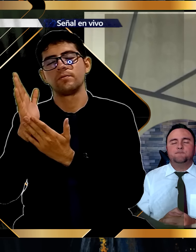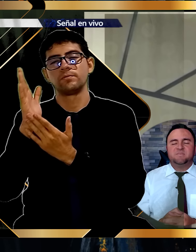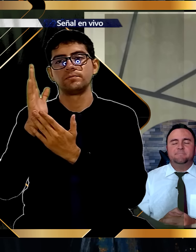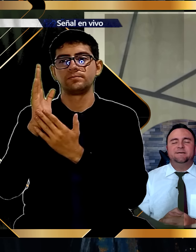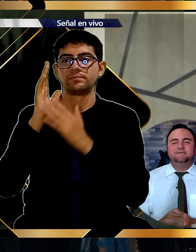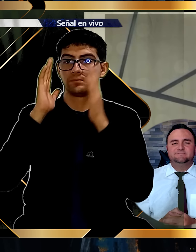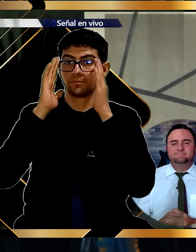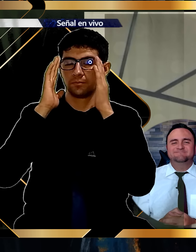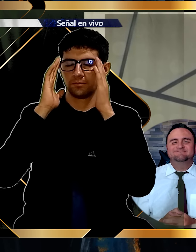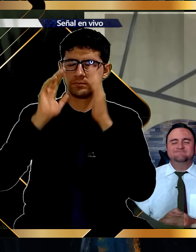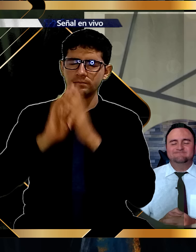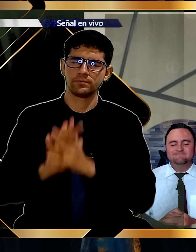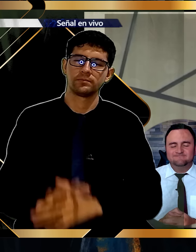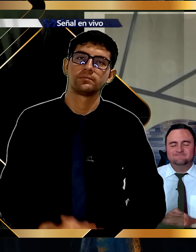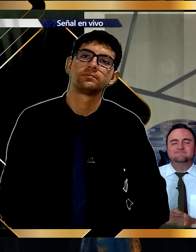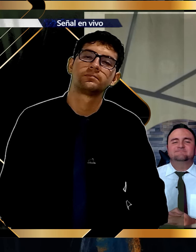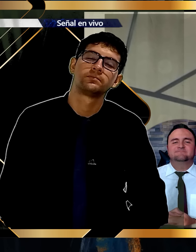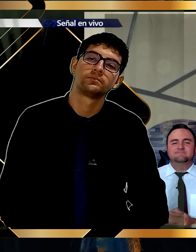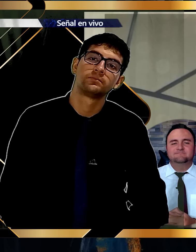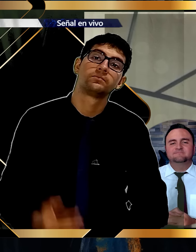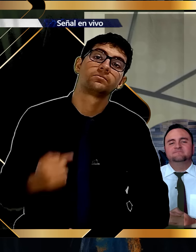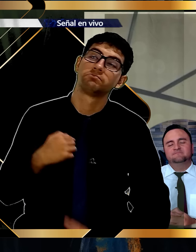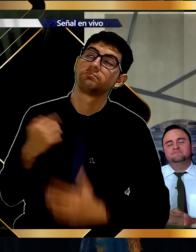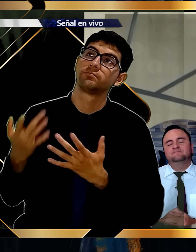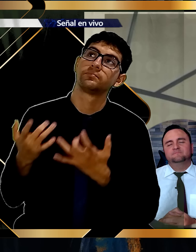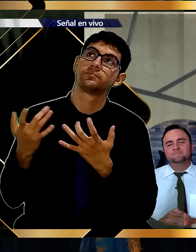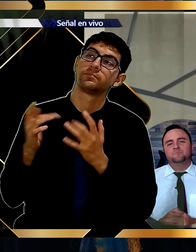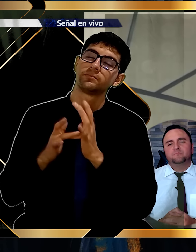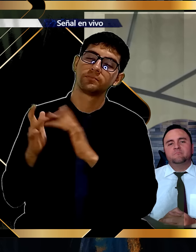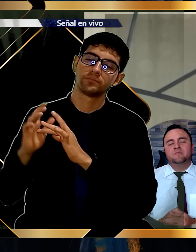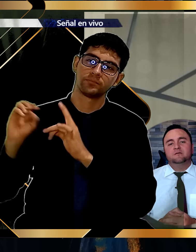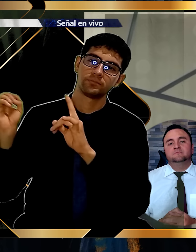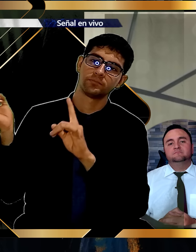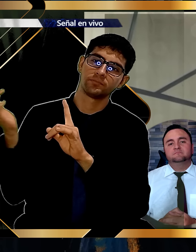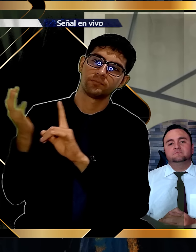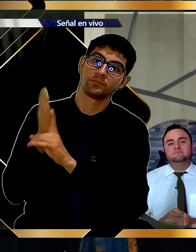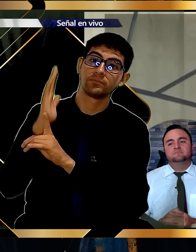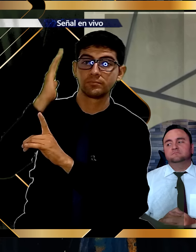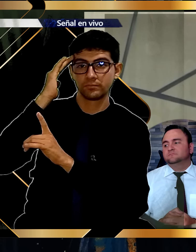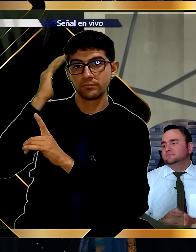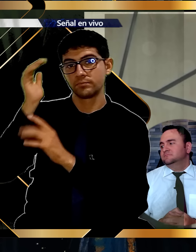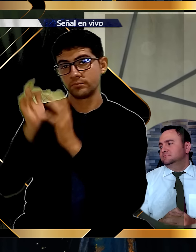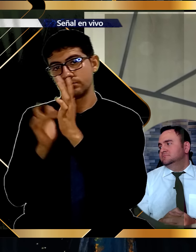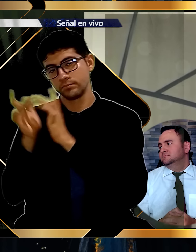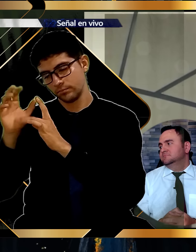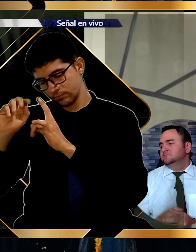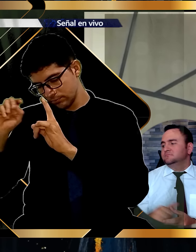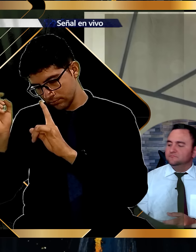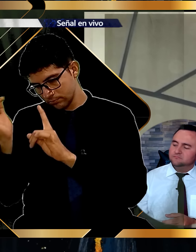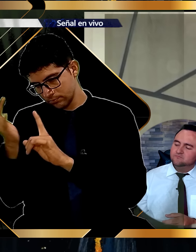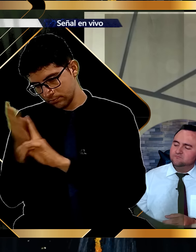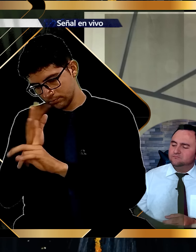Yo le estoy esperando. Y yo sé que Él viene por nosotros. Gloria al Señor. Así